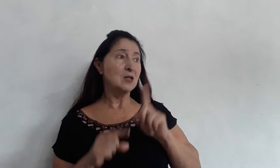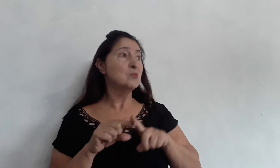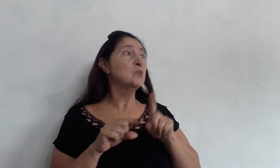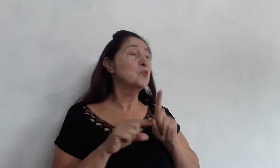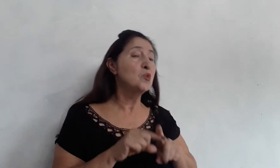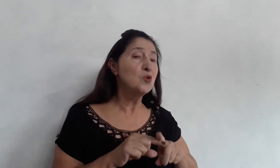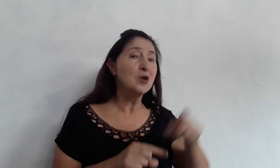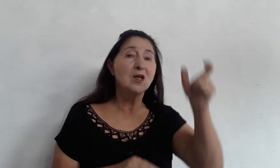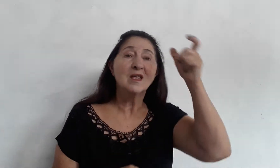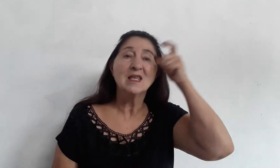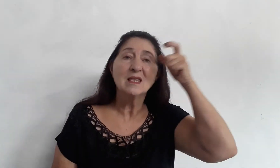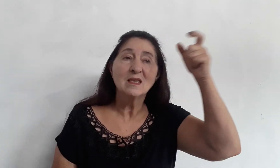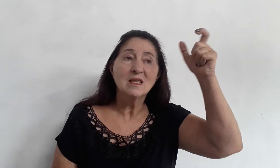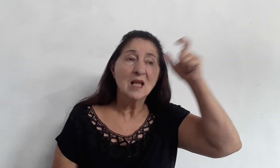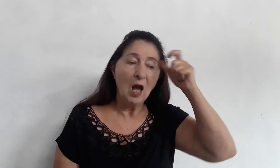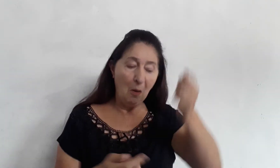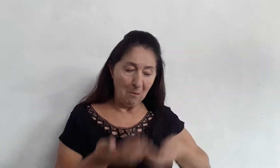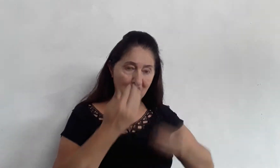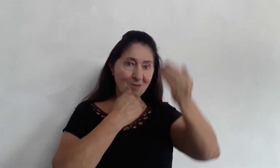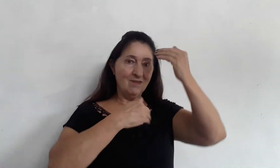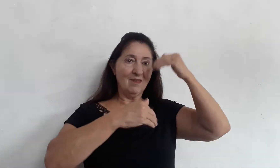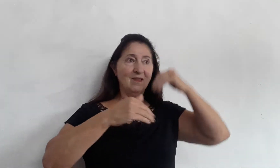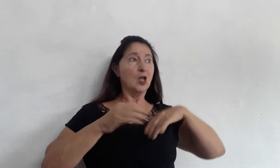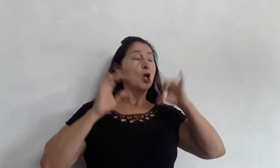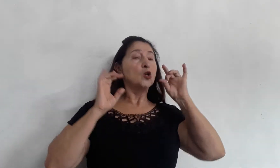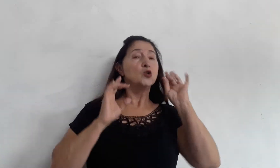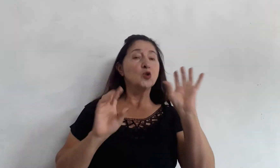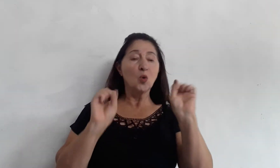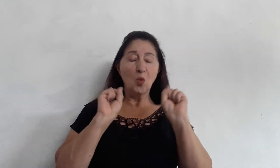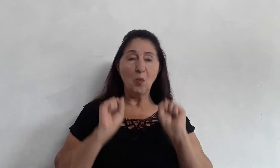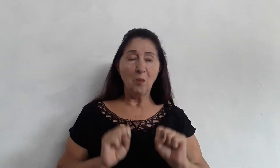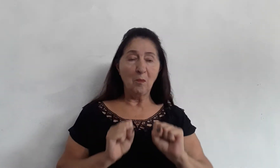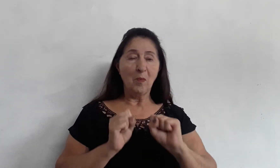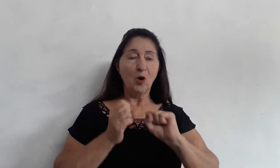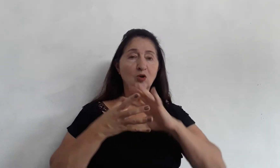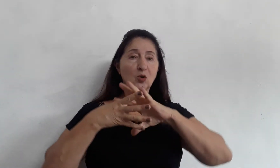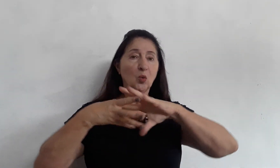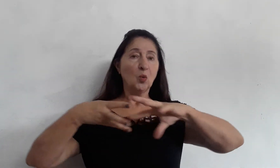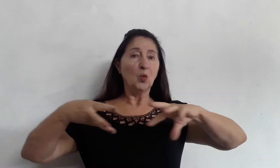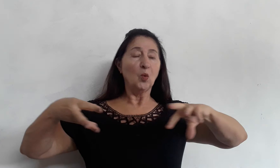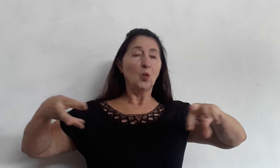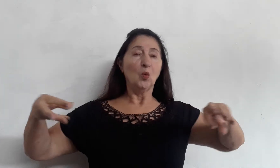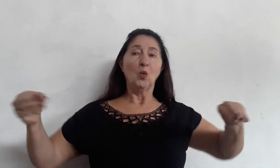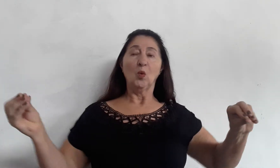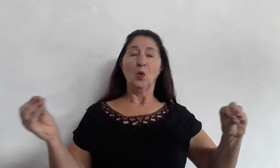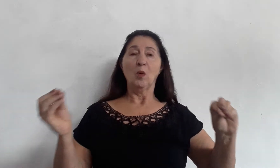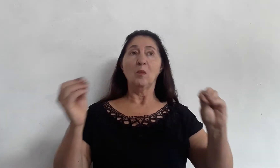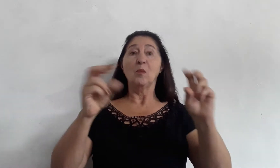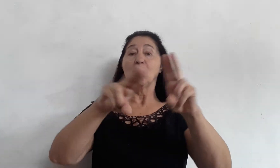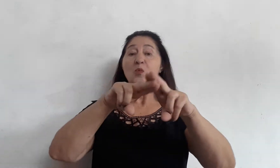nenhum outro modo, a não ser pela oração." Palavra da